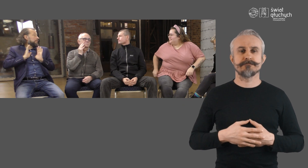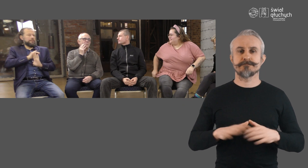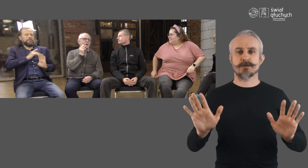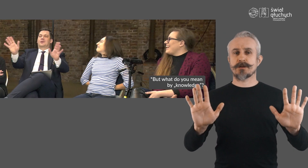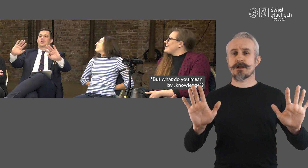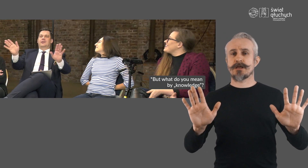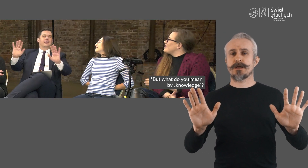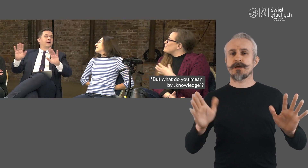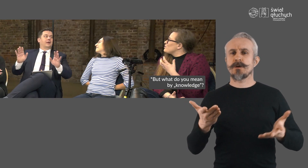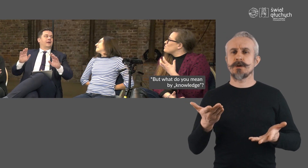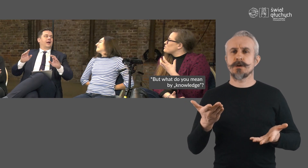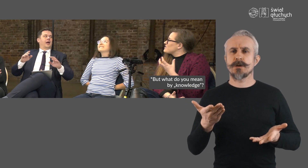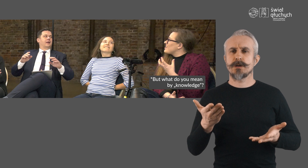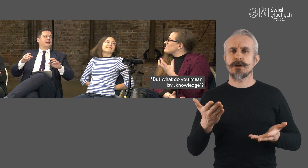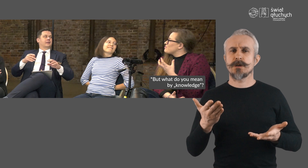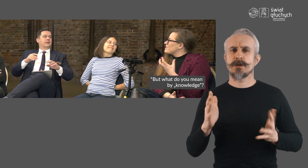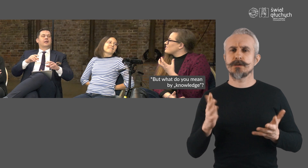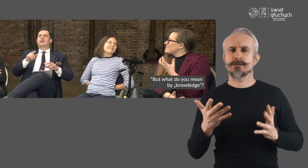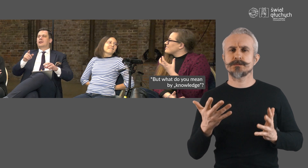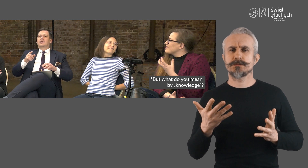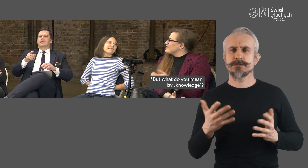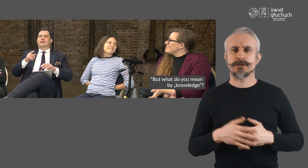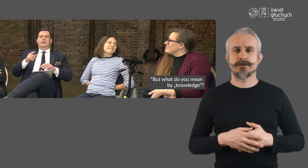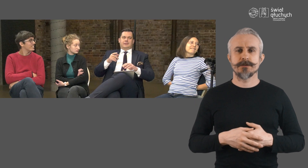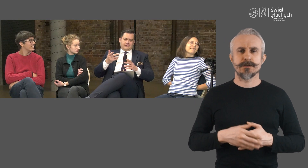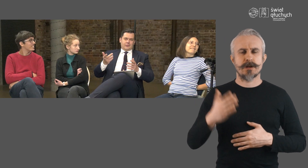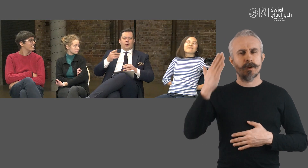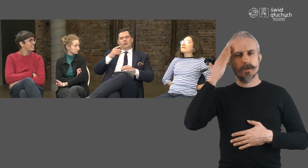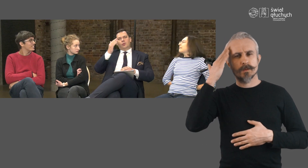Ale słuchajcie, Co rozumiesz przez wiedzę? Bo ja trochę tak...